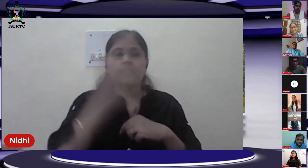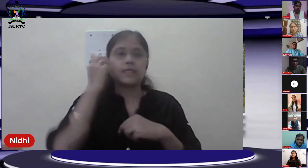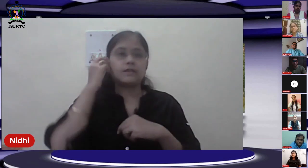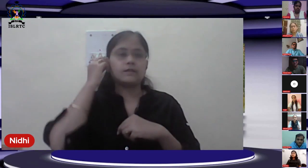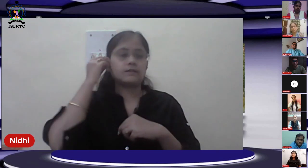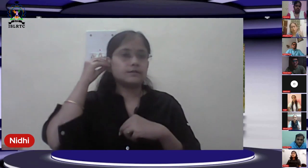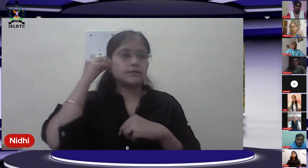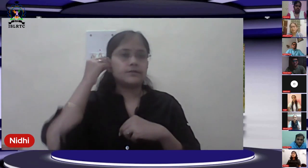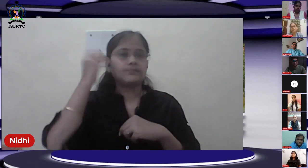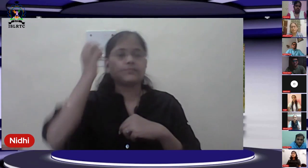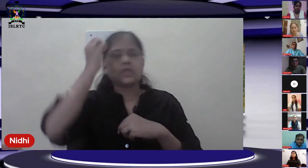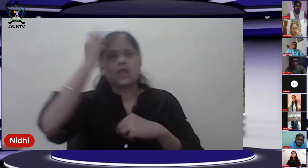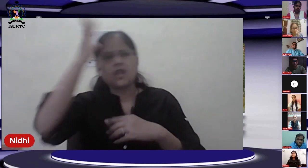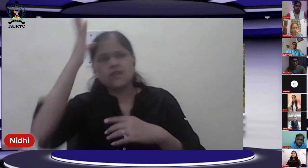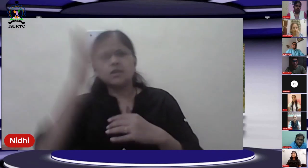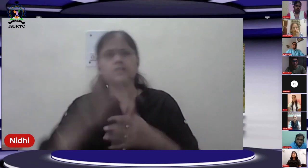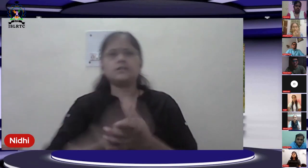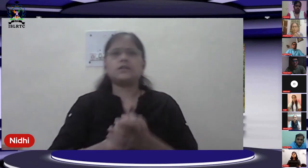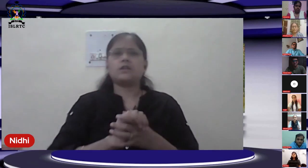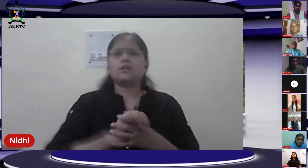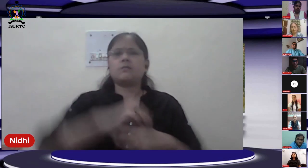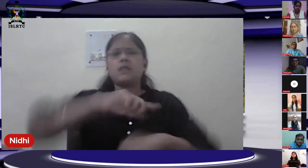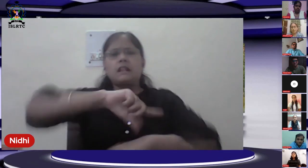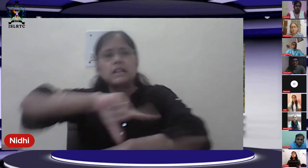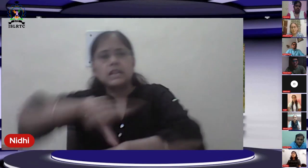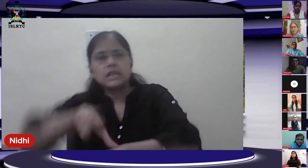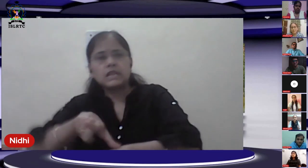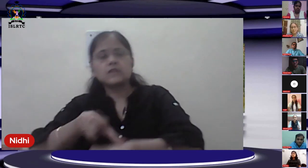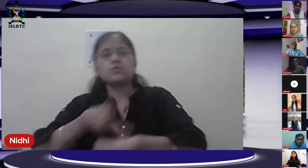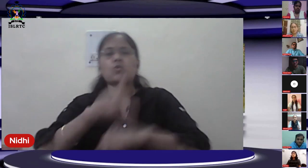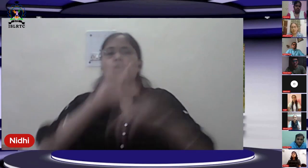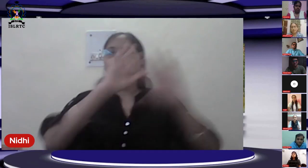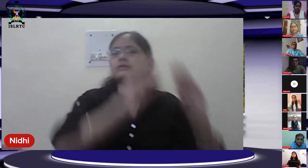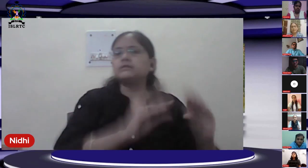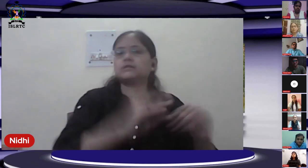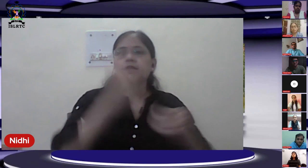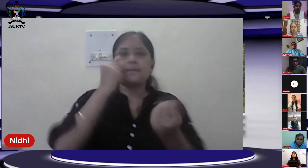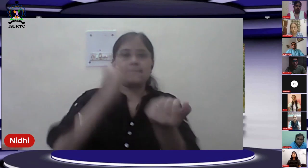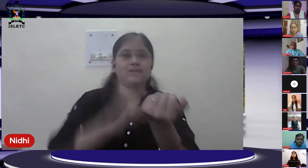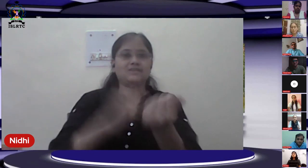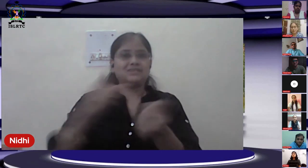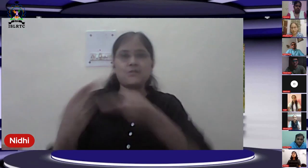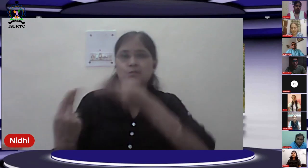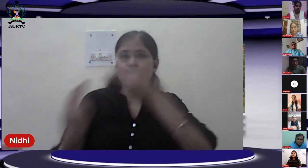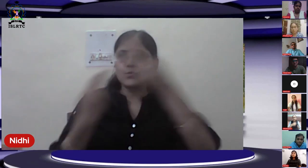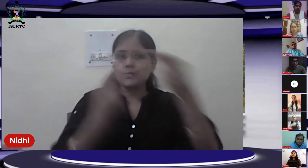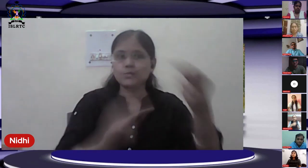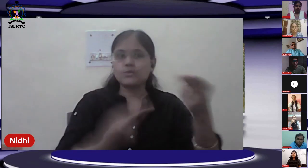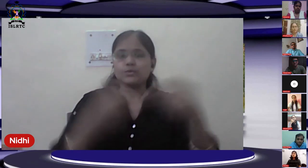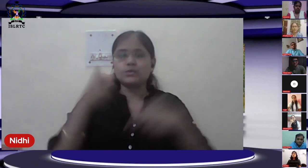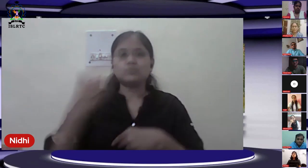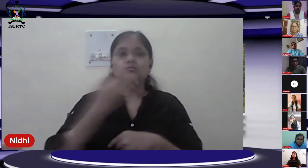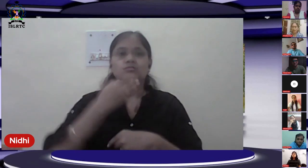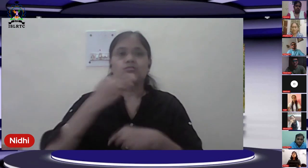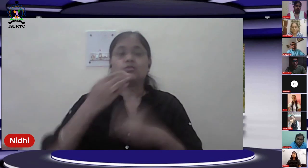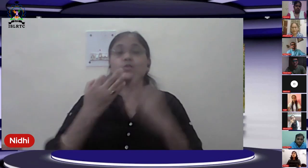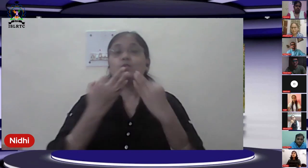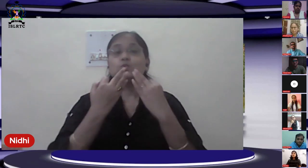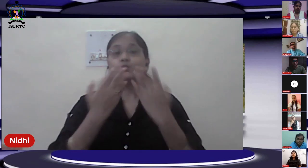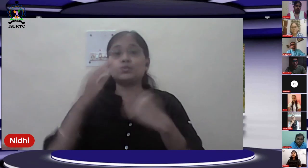से और बहुत कम मिलती है। मतलब ब्रजेश जैसे बता रहे थे कि जब वो स्कूल में थे तो इतना योगा के बारे में उनको